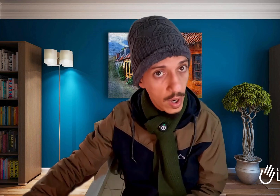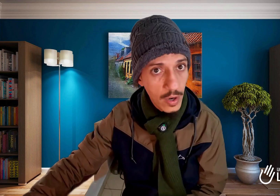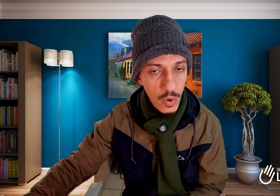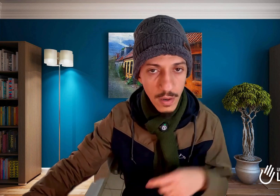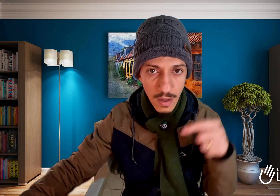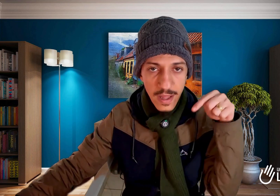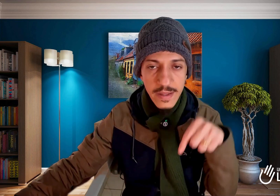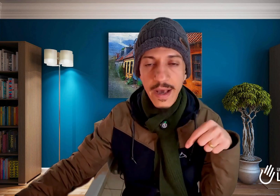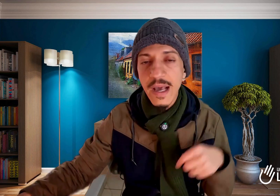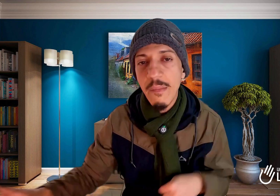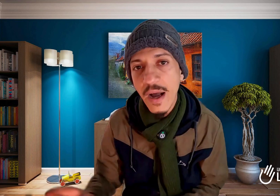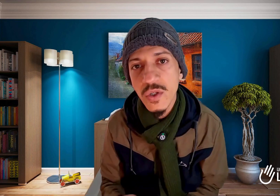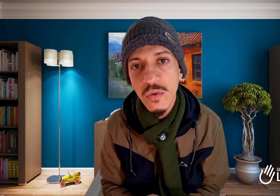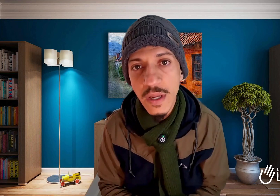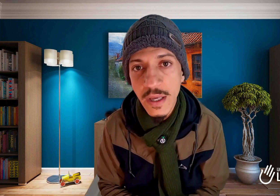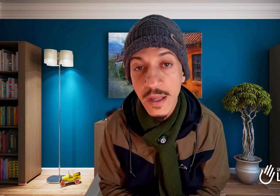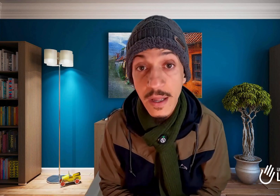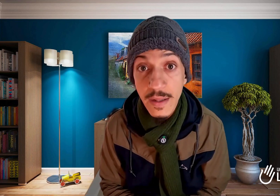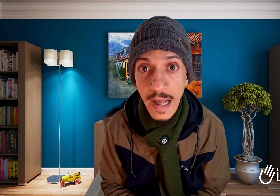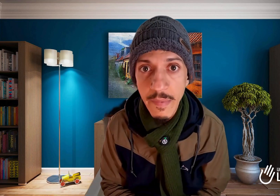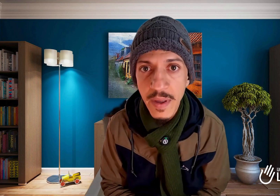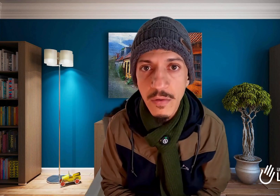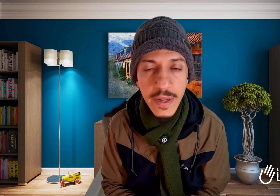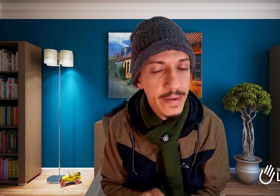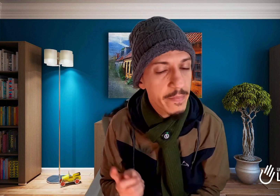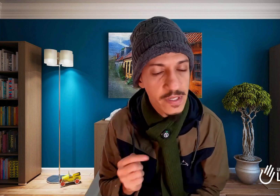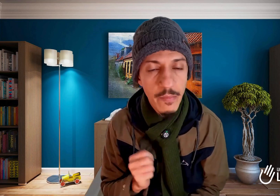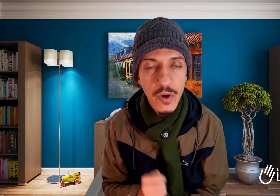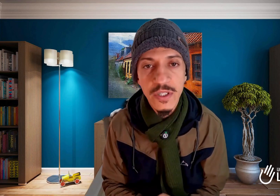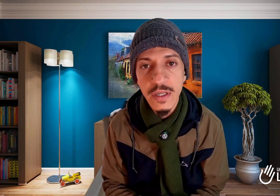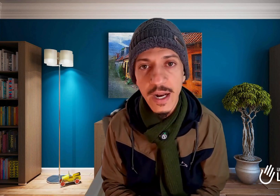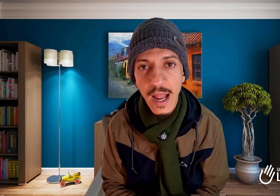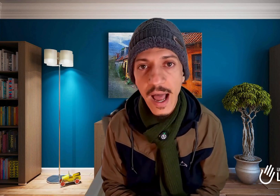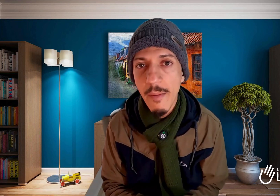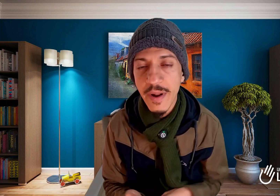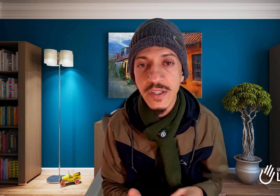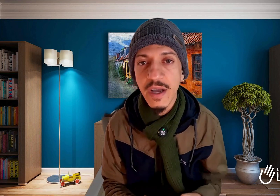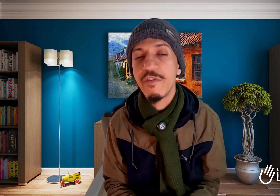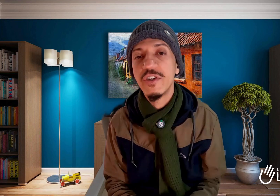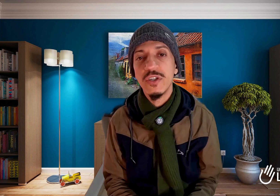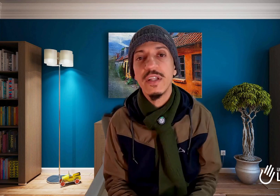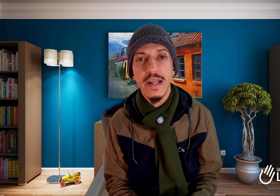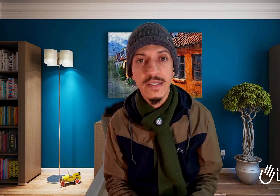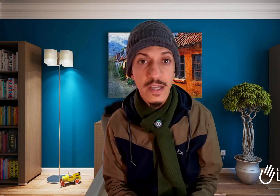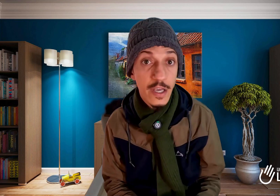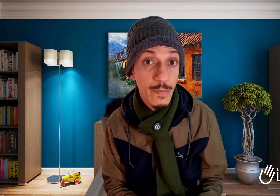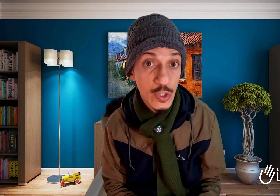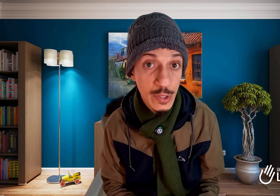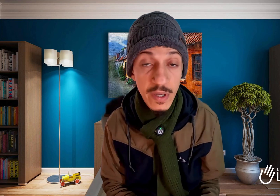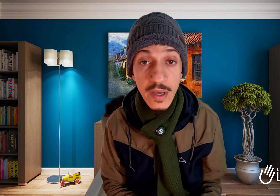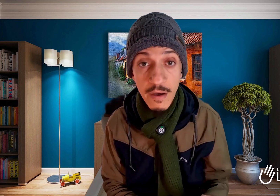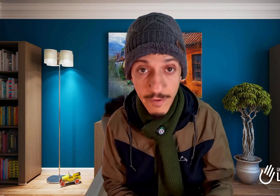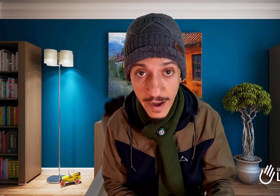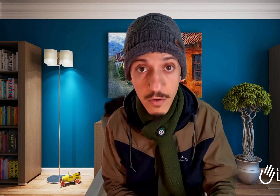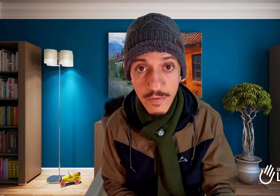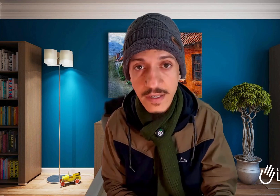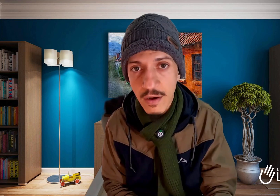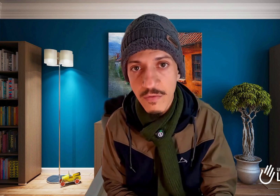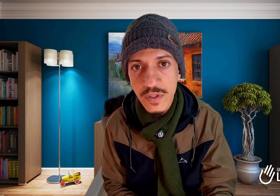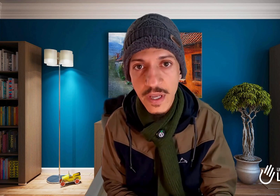olho, tem aqui abaixo o link da minha mentoria. Você pode entrar lá, preencher a ficha de interesse, que meu time vai conversar com você aí sobre